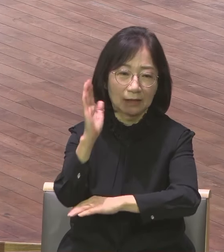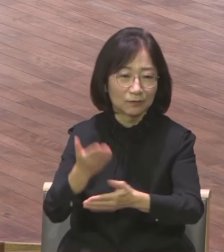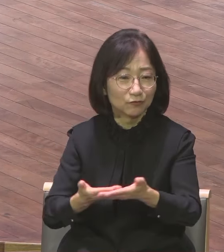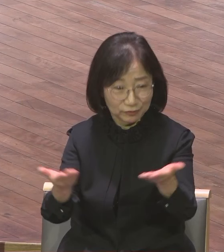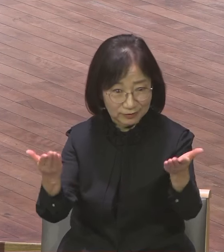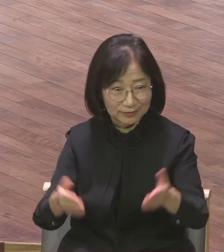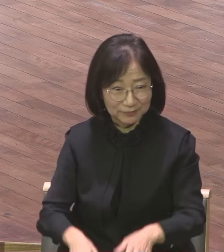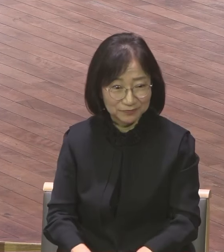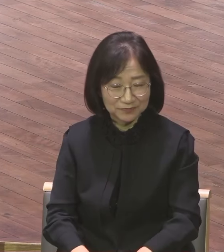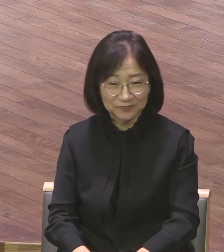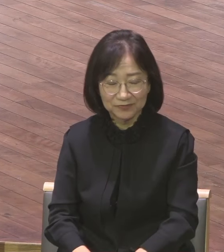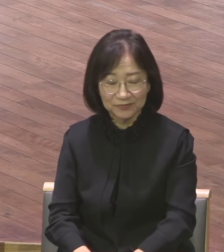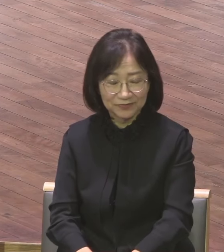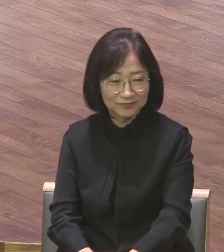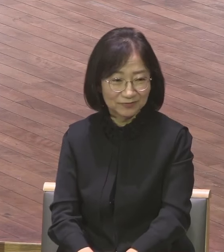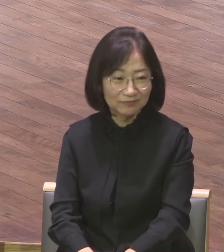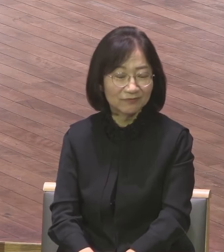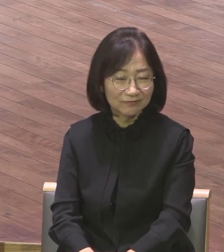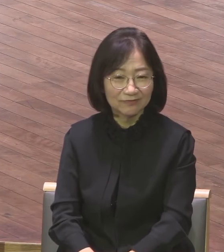신학적으로 가연설이라고 합니다.